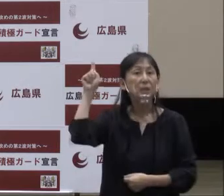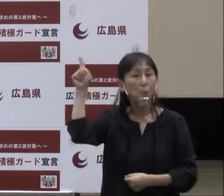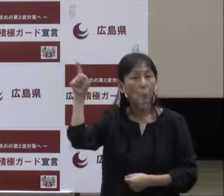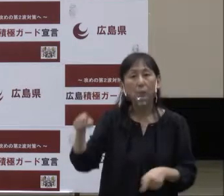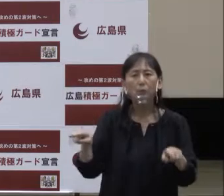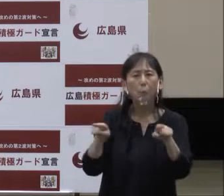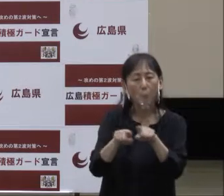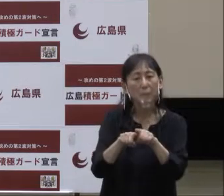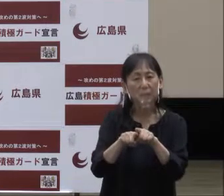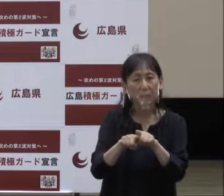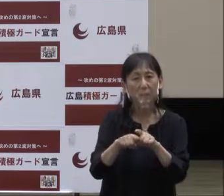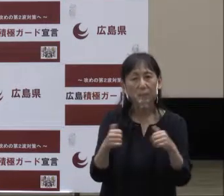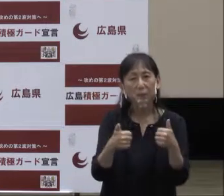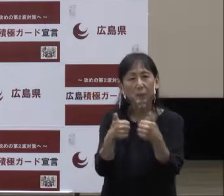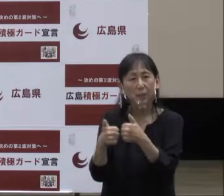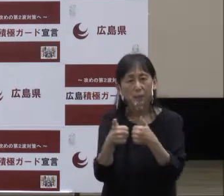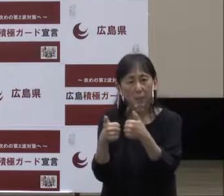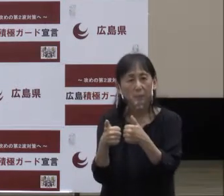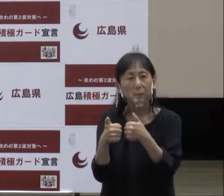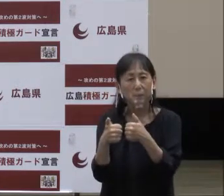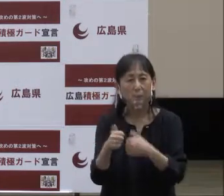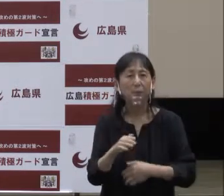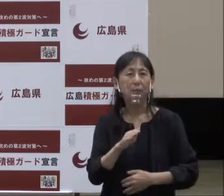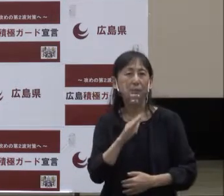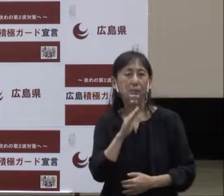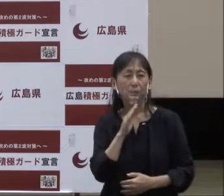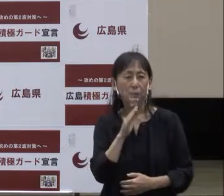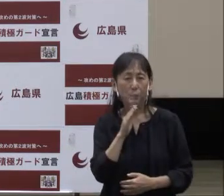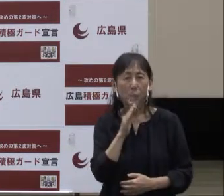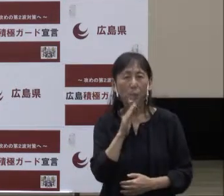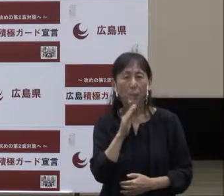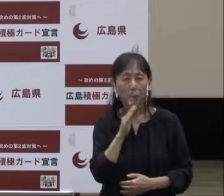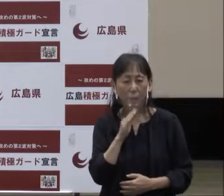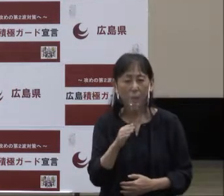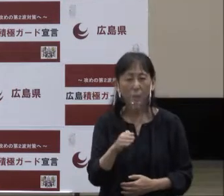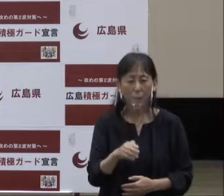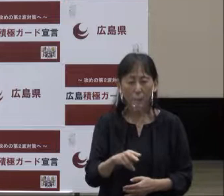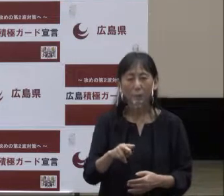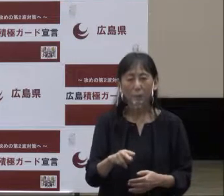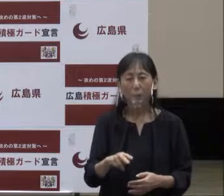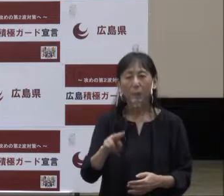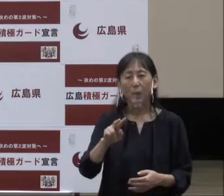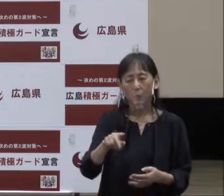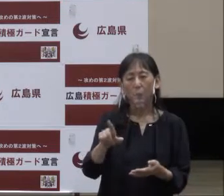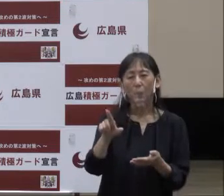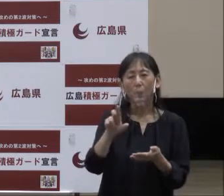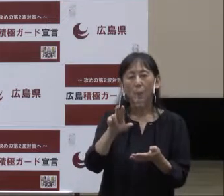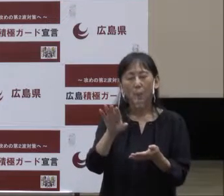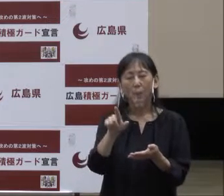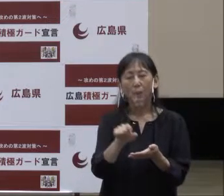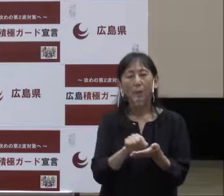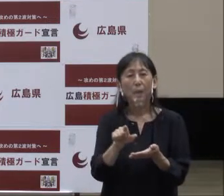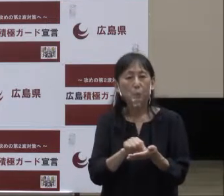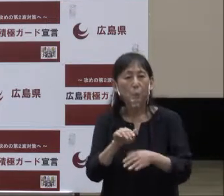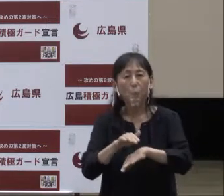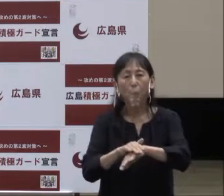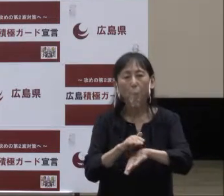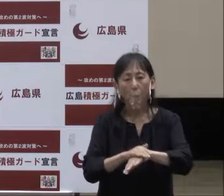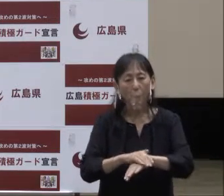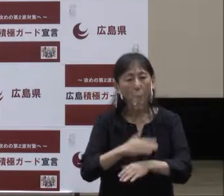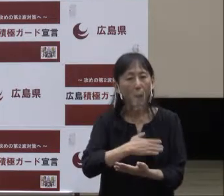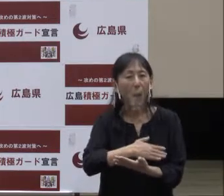して、そして実は利活用の方向についてもですね、幅広い